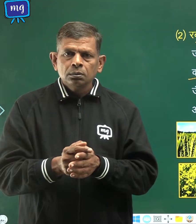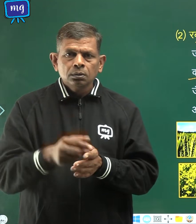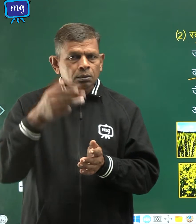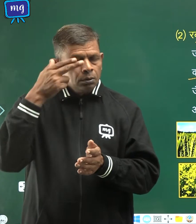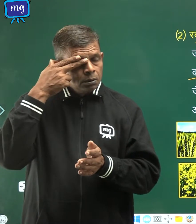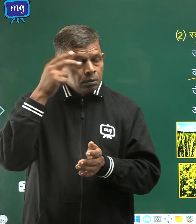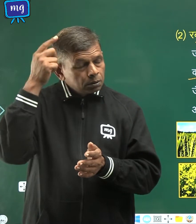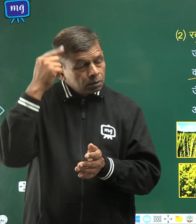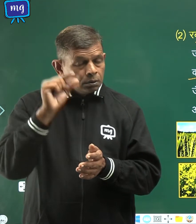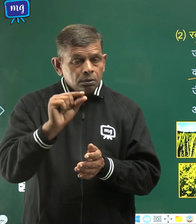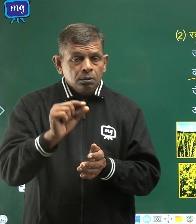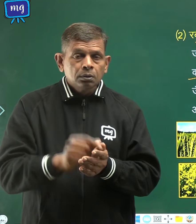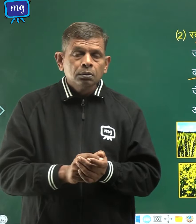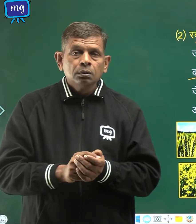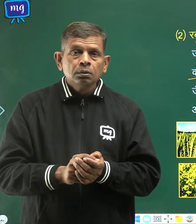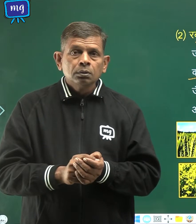सरसों